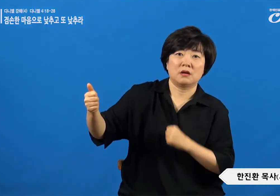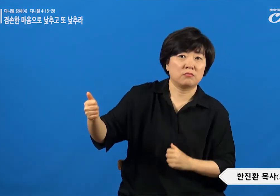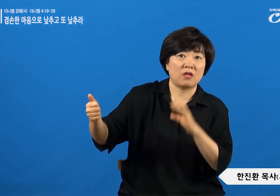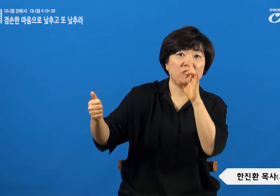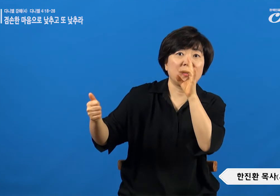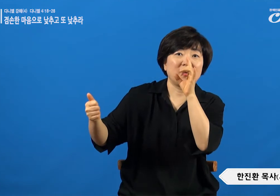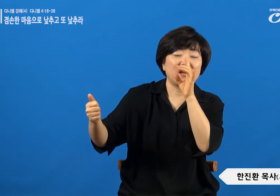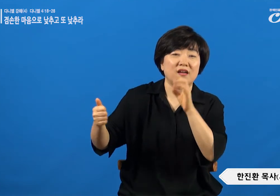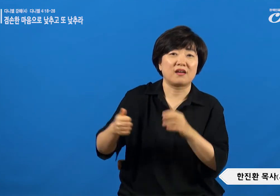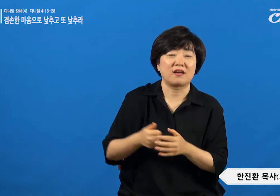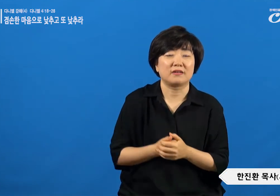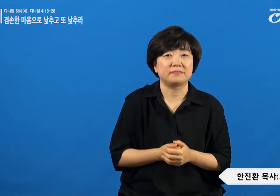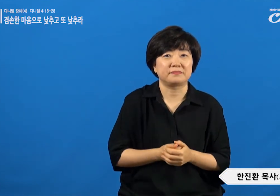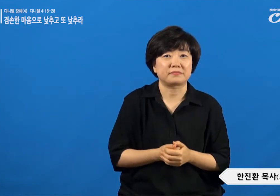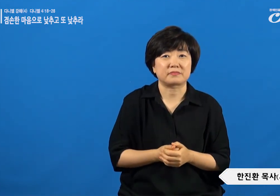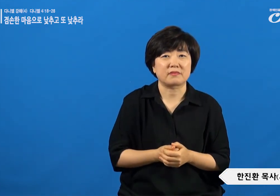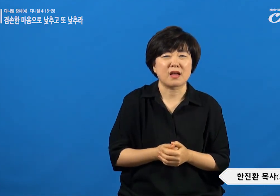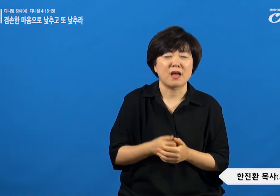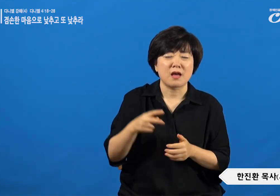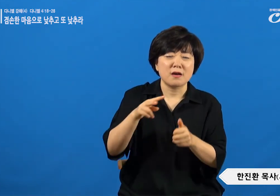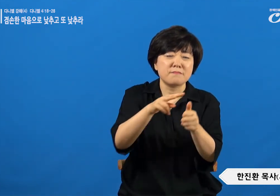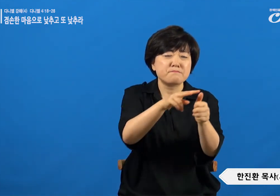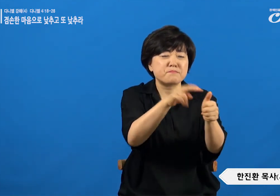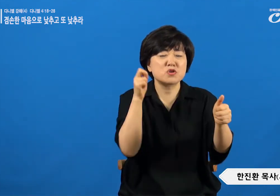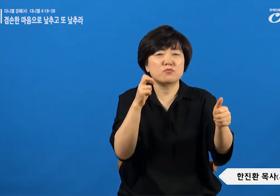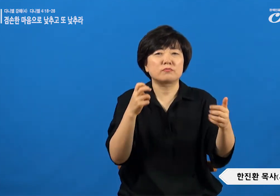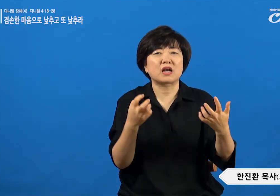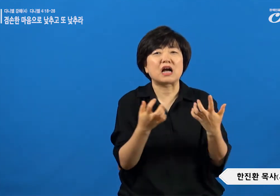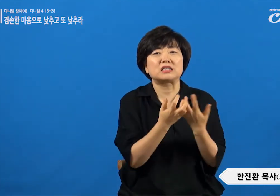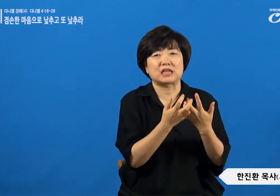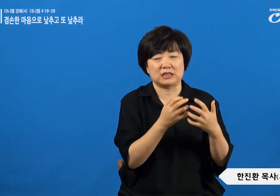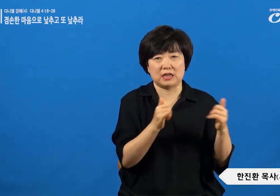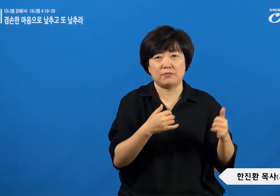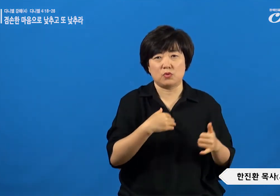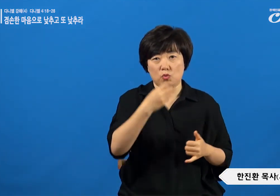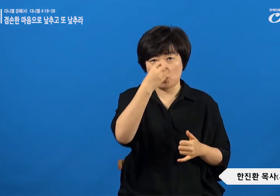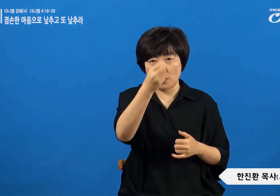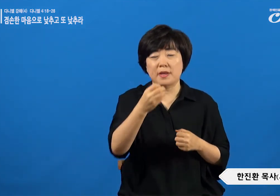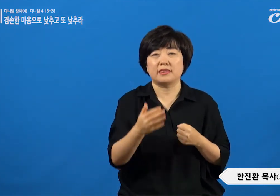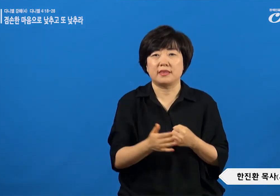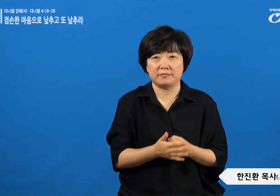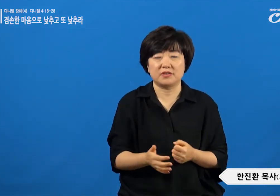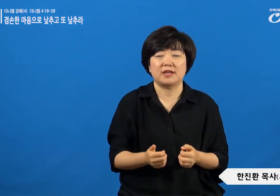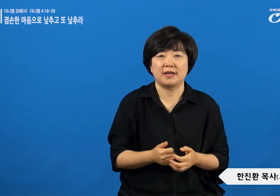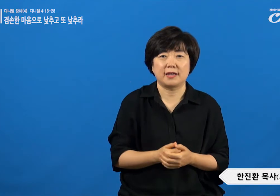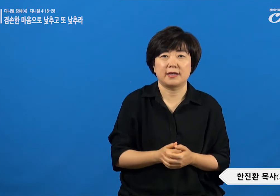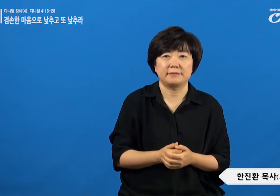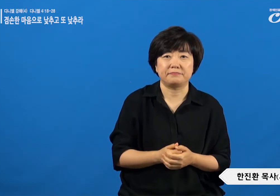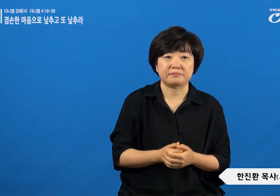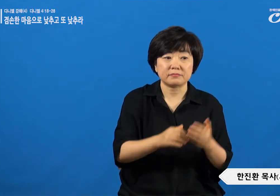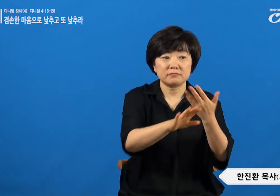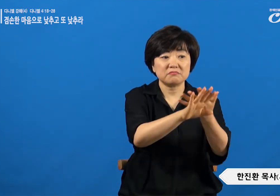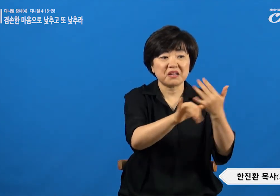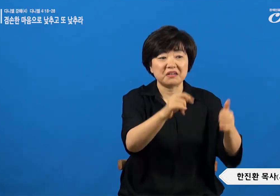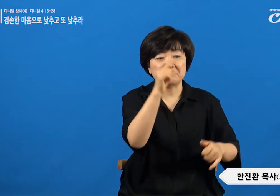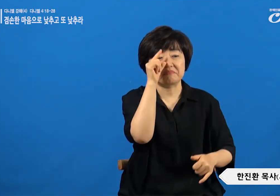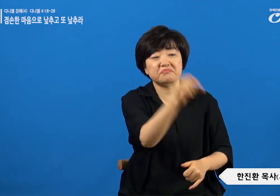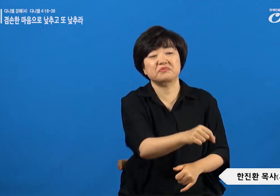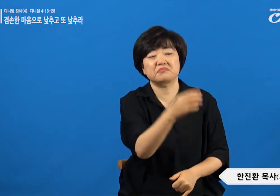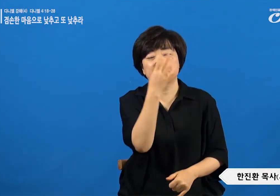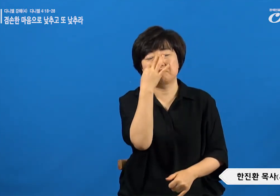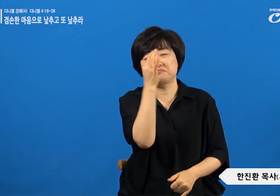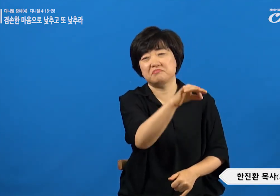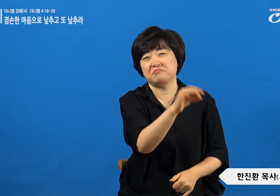수가 없는 겁니다. 미움이 가득한 사람도 교만하기 때문에 그렇습니다. 남을